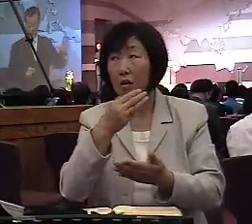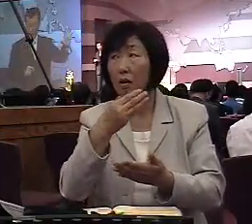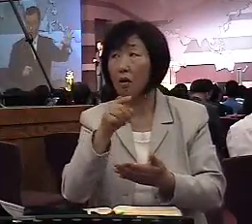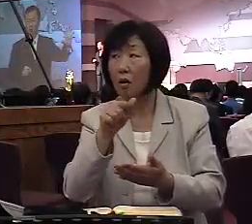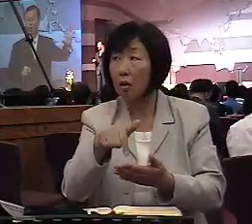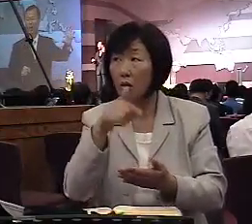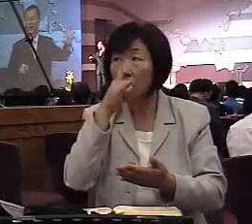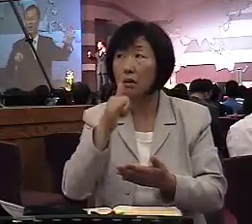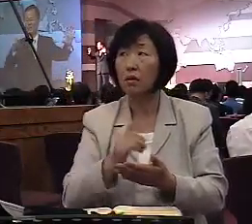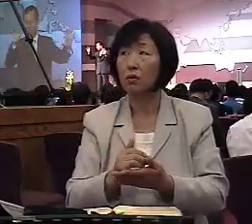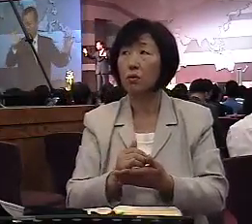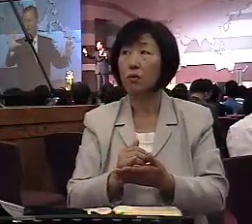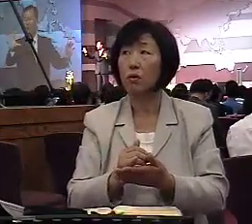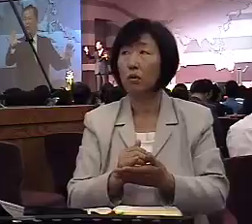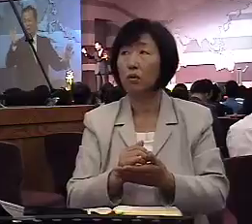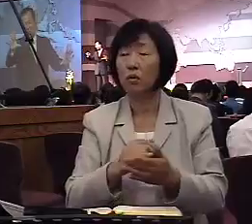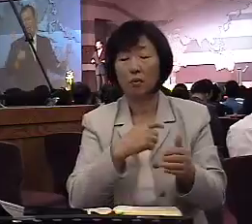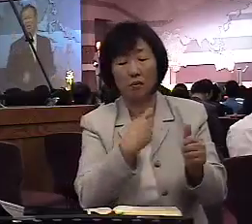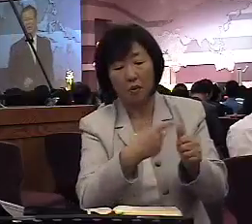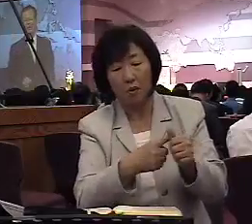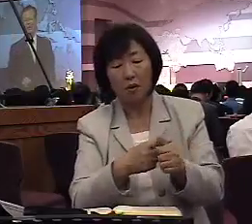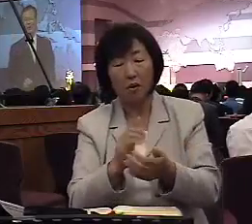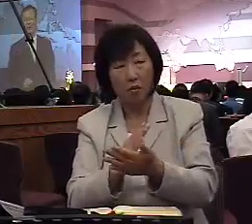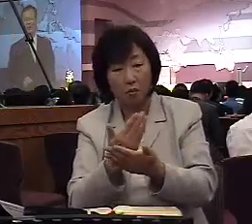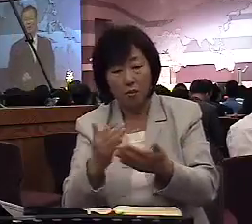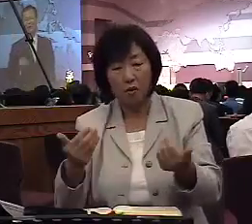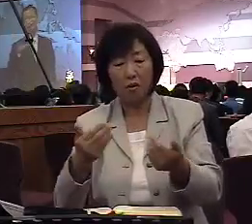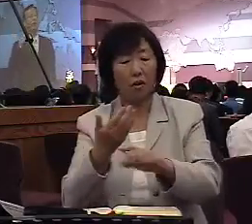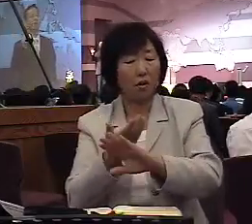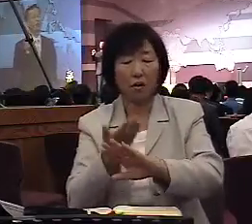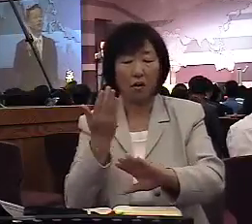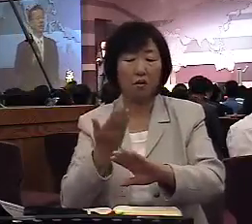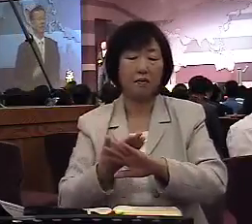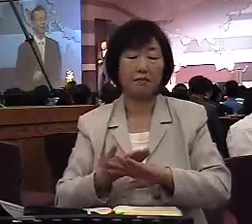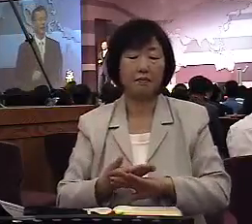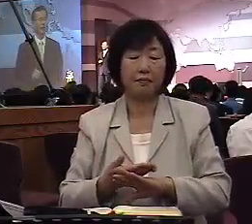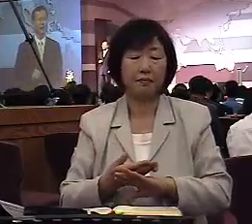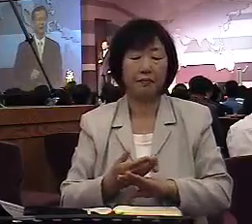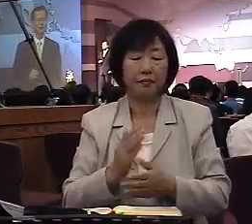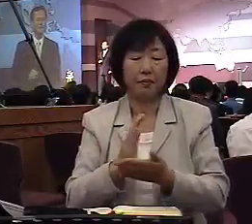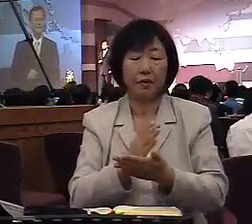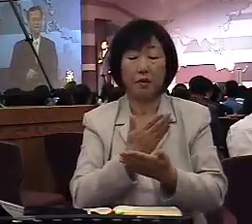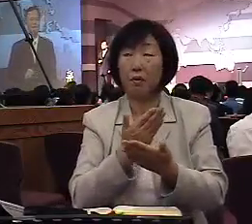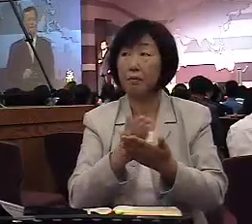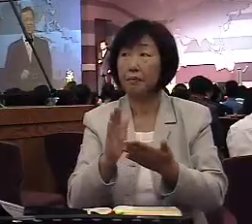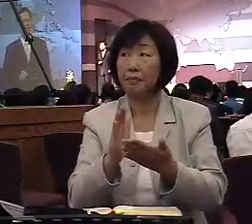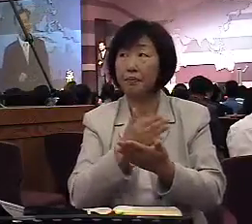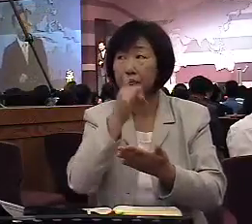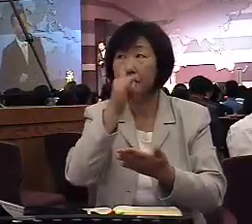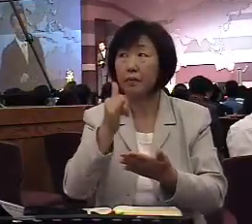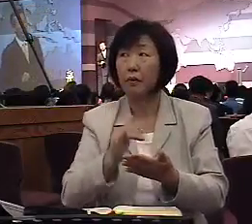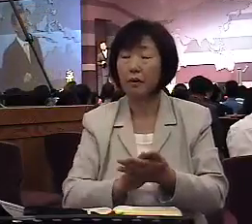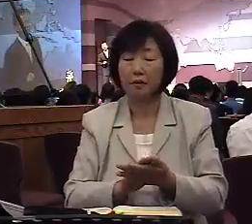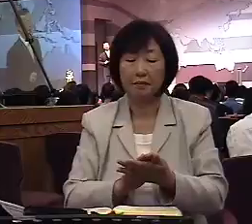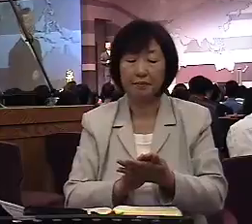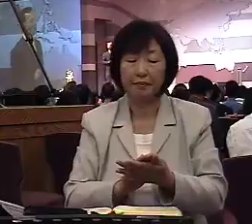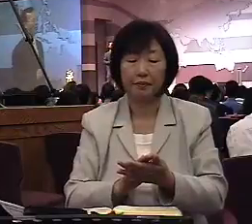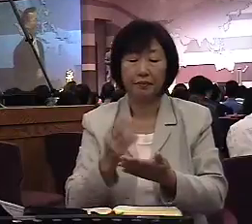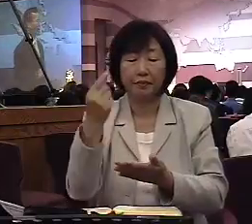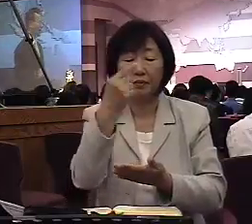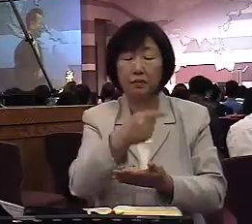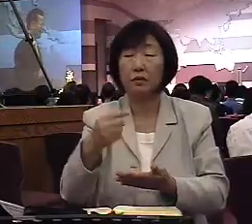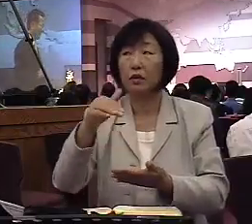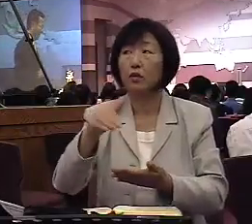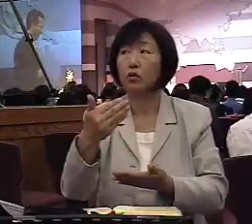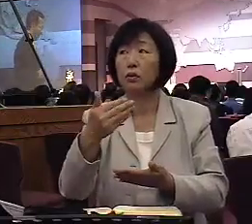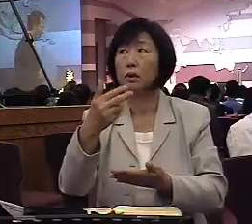합니다. 비판과 분별력은 달라요. 분별력이 있어야 합니다. 1974년도